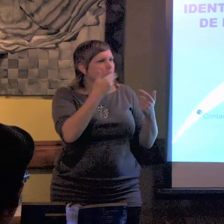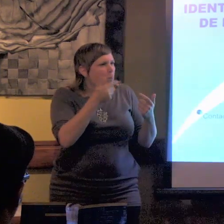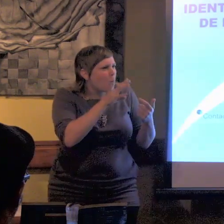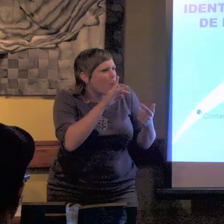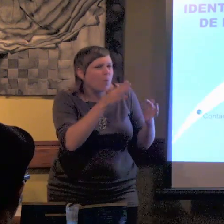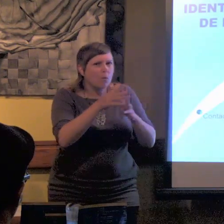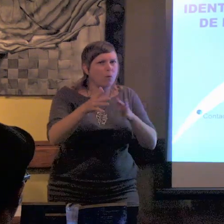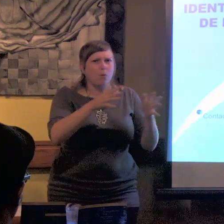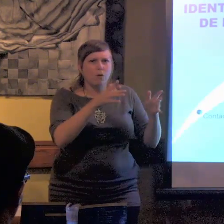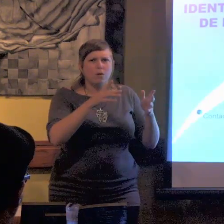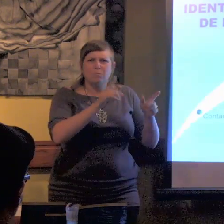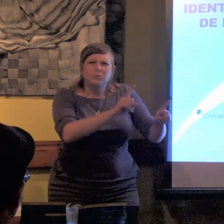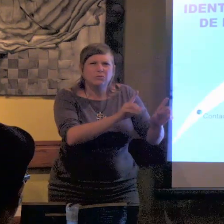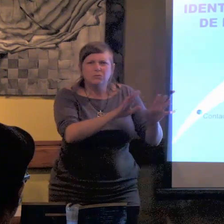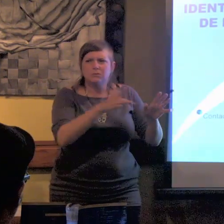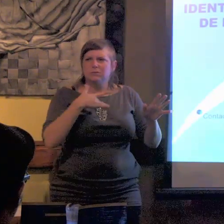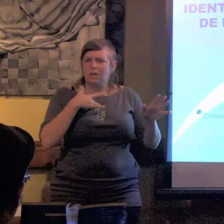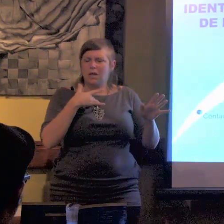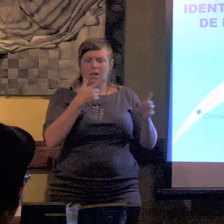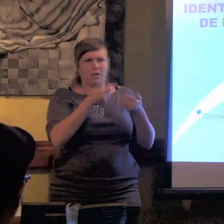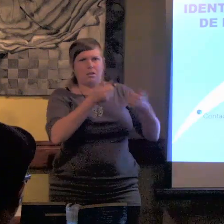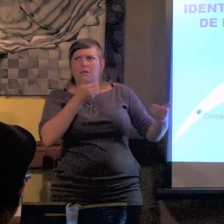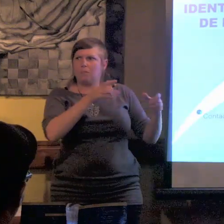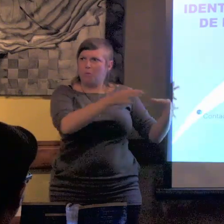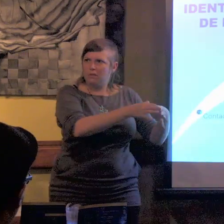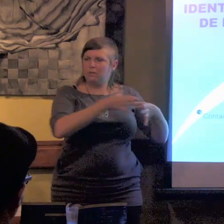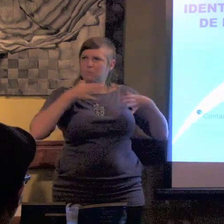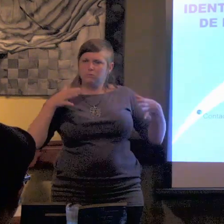tu t'adaptes à notre réalité d'entendant, tu devrais être capable de lire sur les lèvres, tout ça.